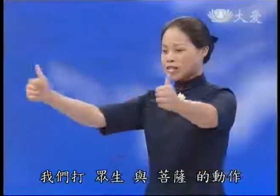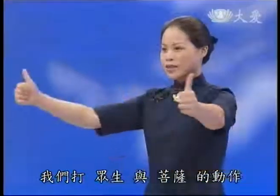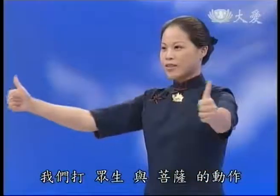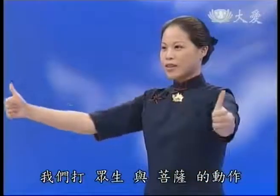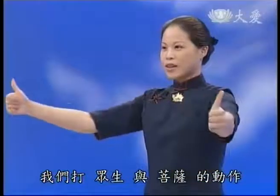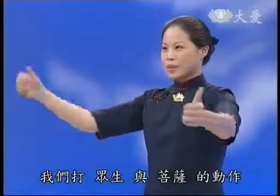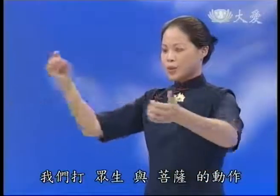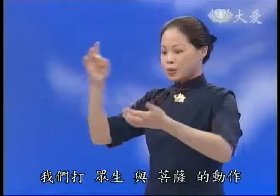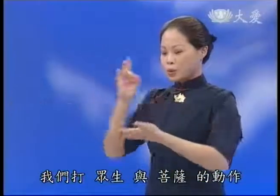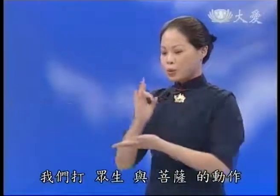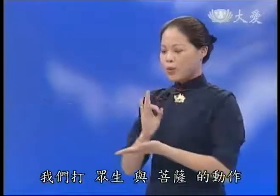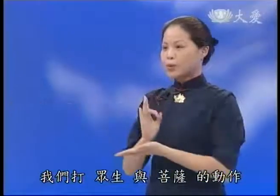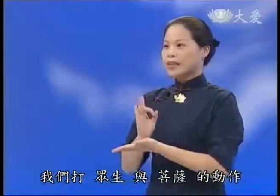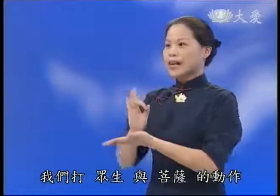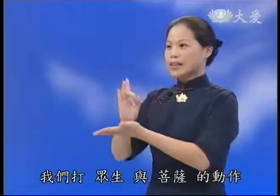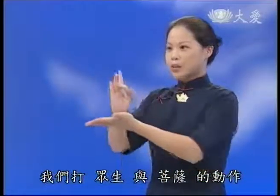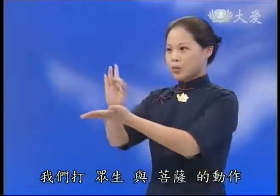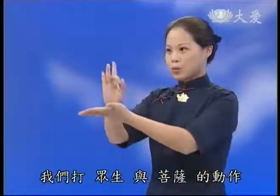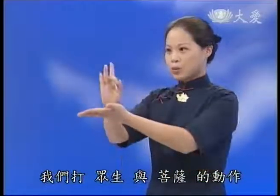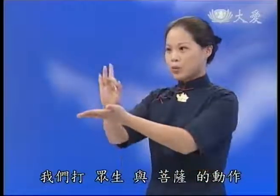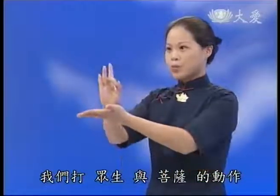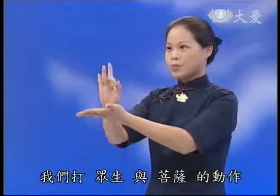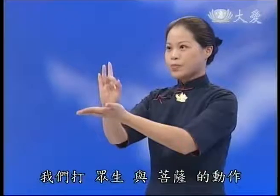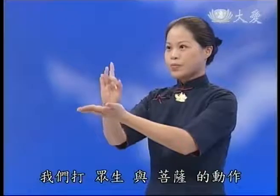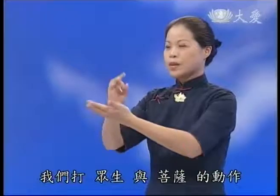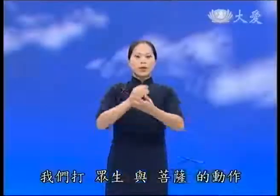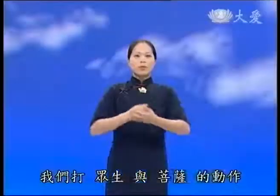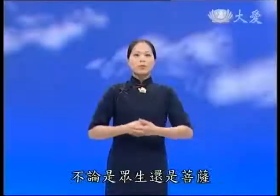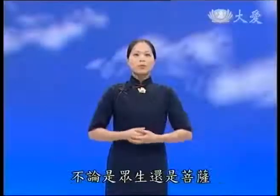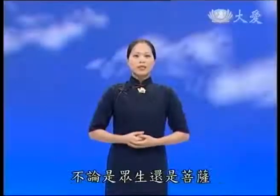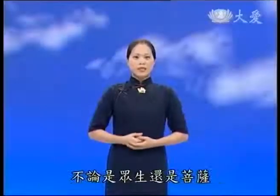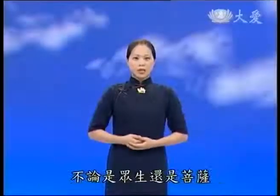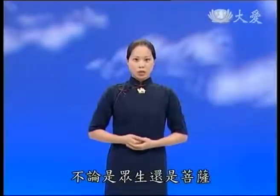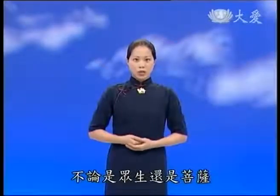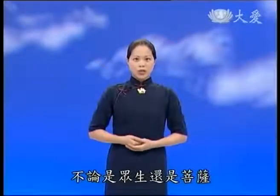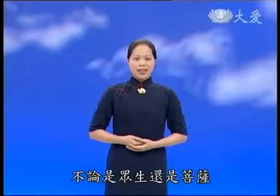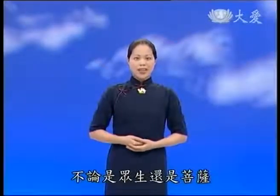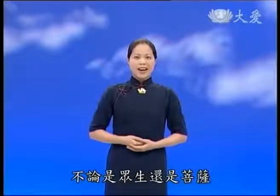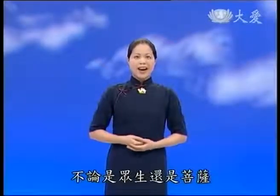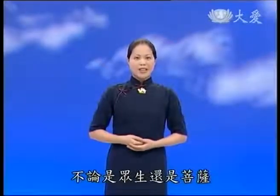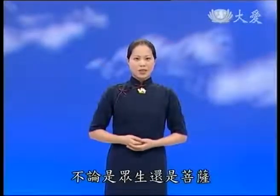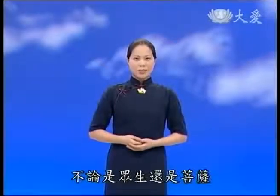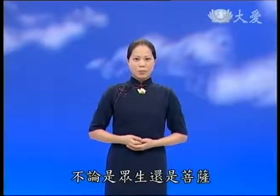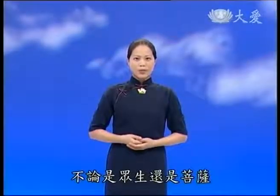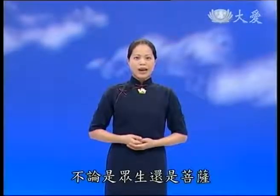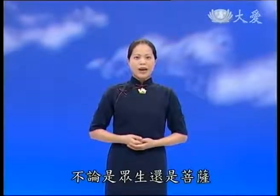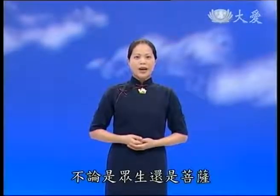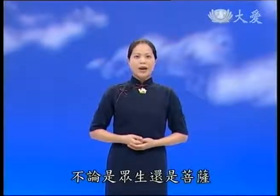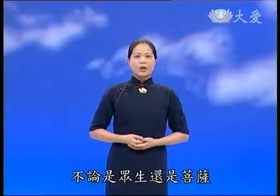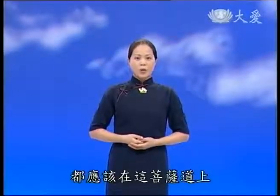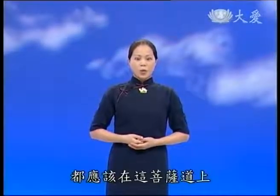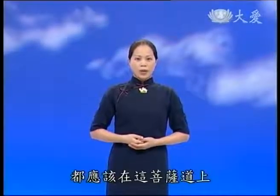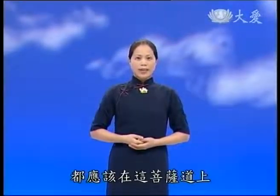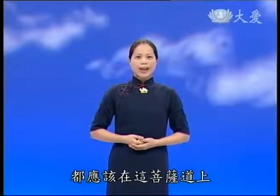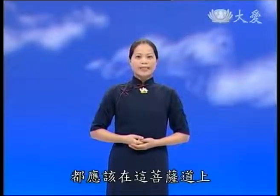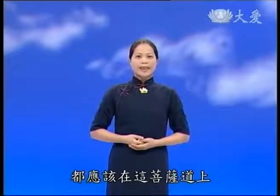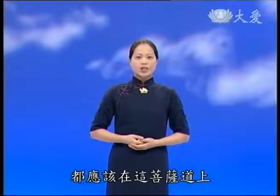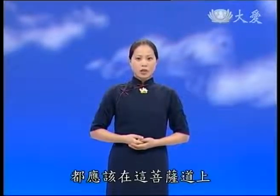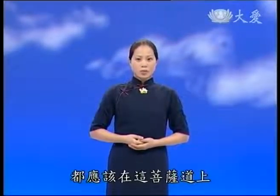生与菩萨的动作，不论是众生还是菩萨，都应该在这菩